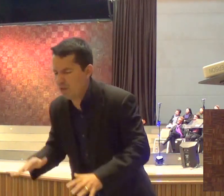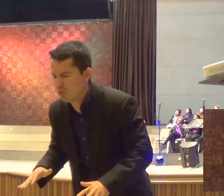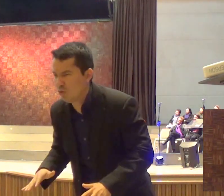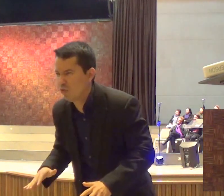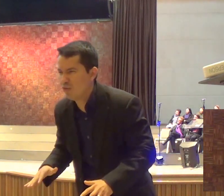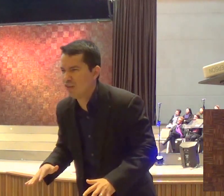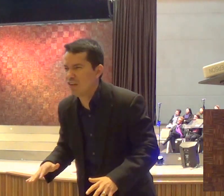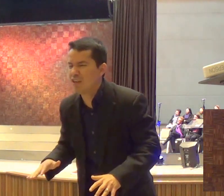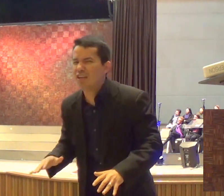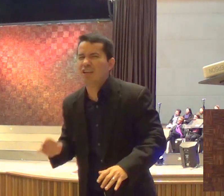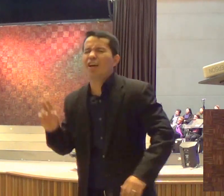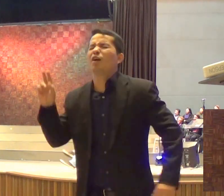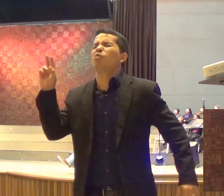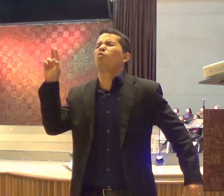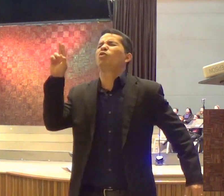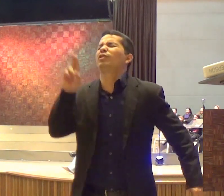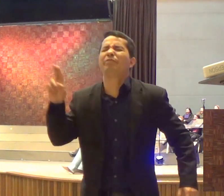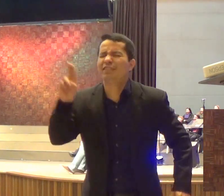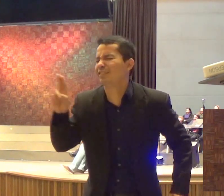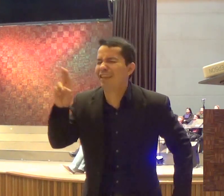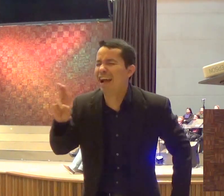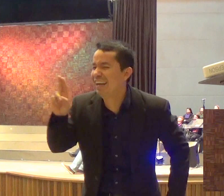as Universidades